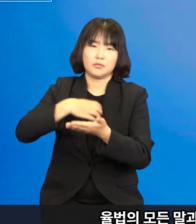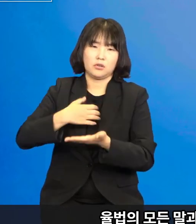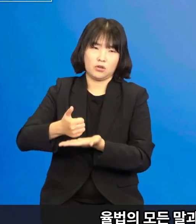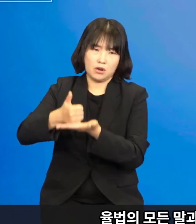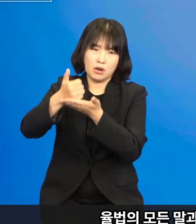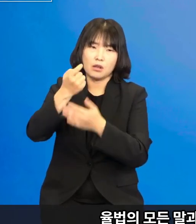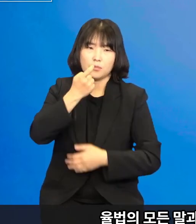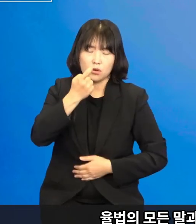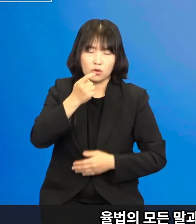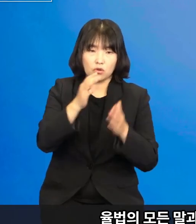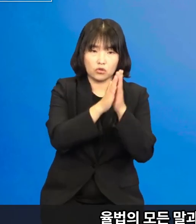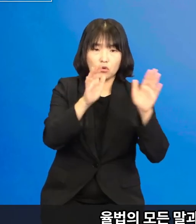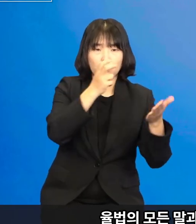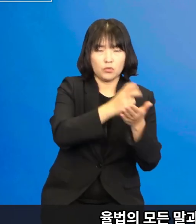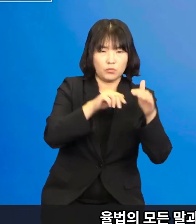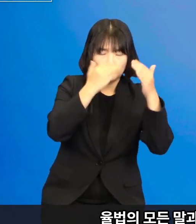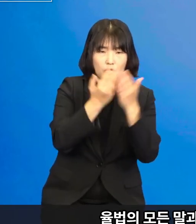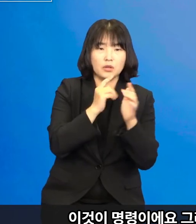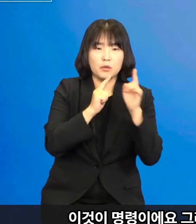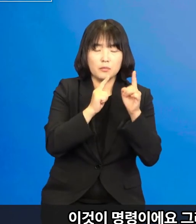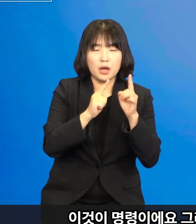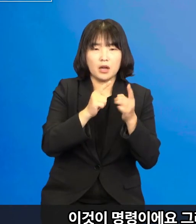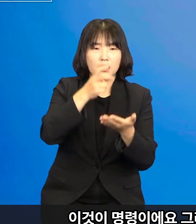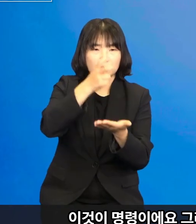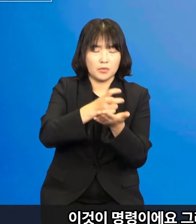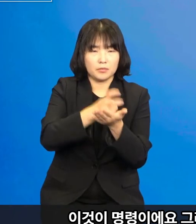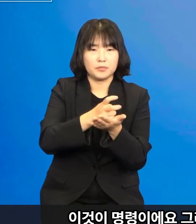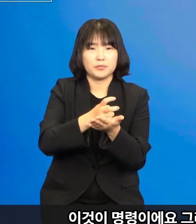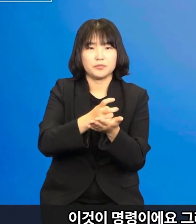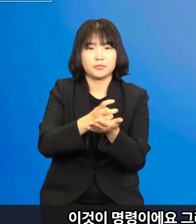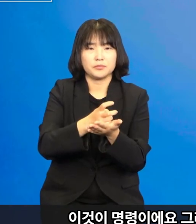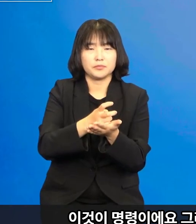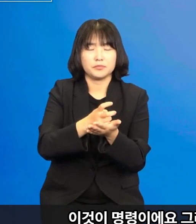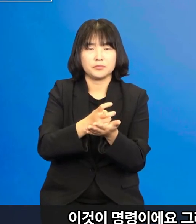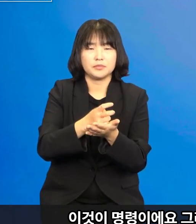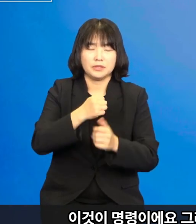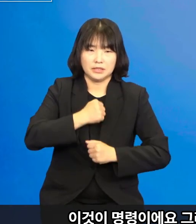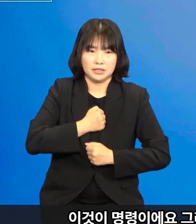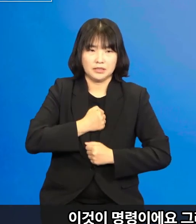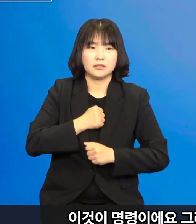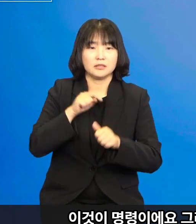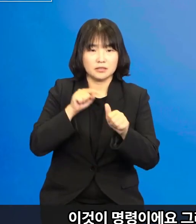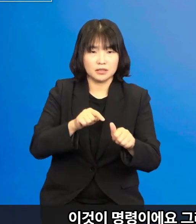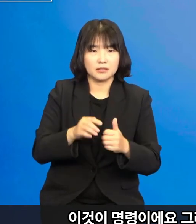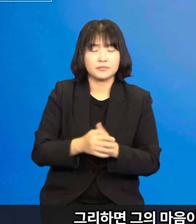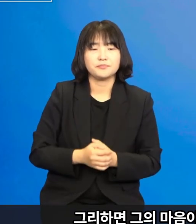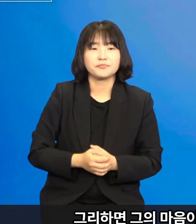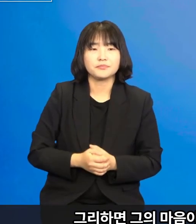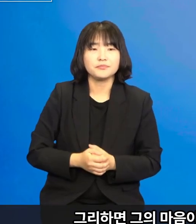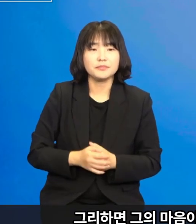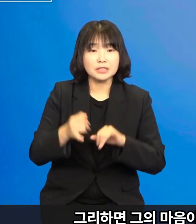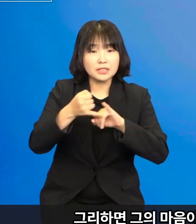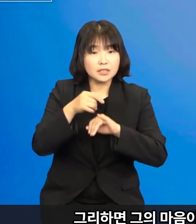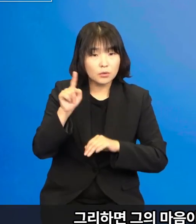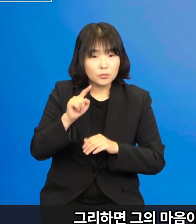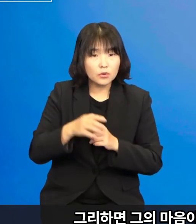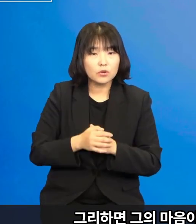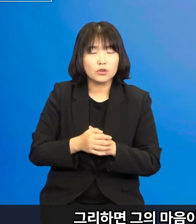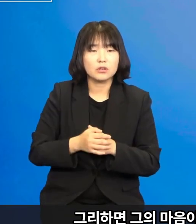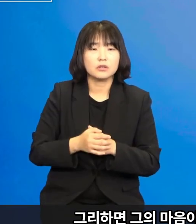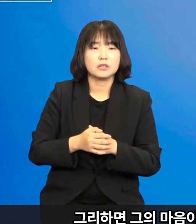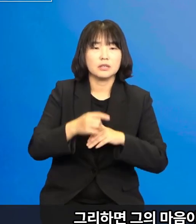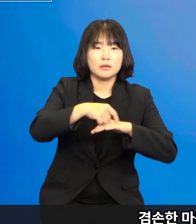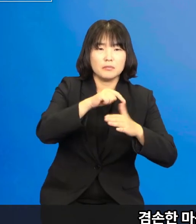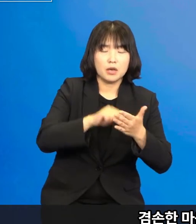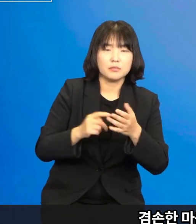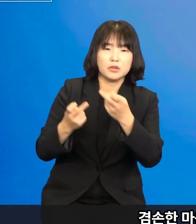율법의 모든 말과 규례를 지켜 행해야 된다. 자, 이것이 명령이에요. 그러면 약속이 뭡니까? 20절이죠. 그러면 그의 마음이 형제 위에